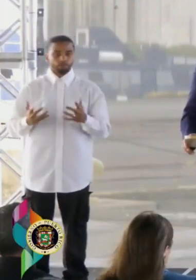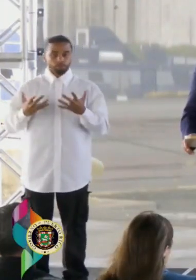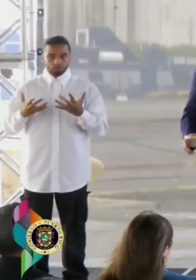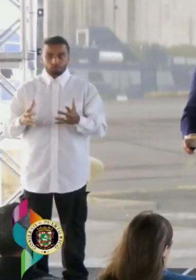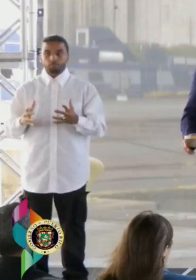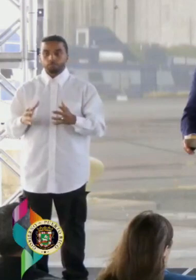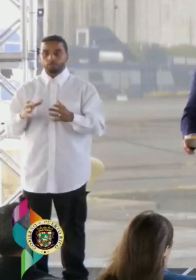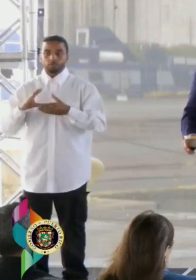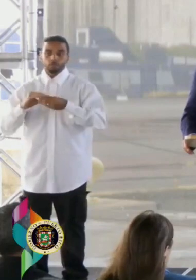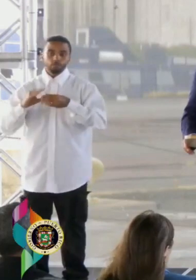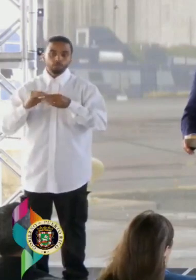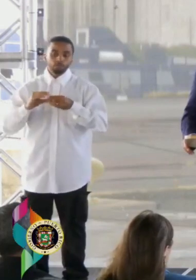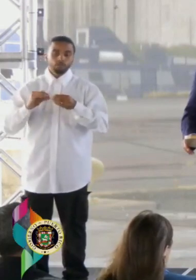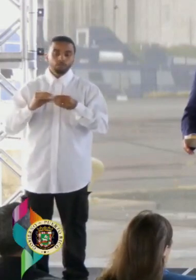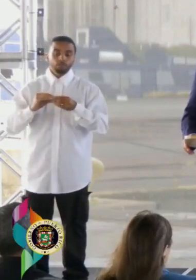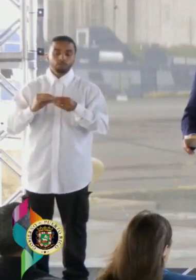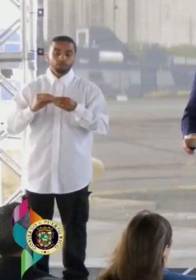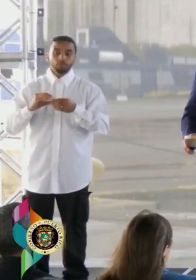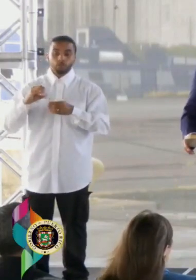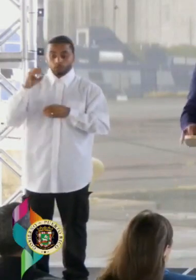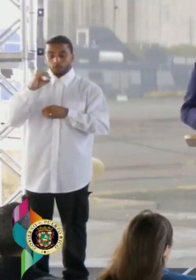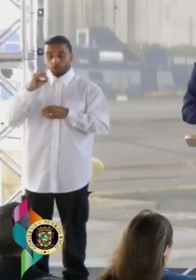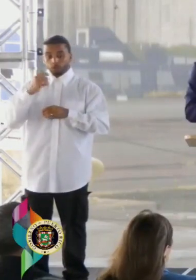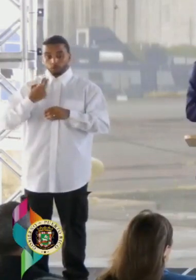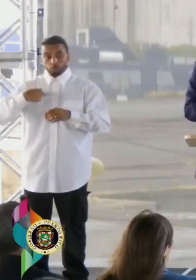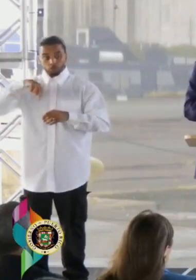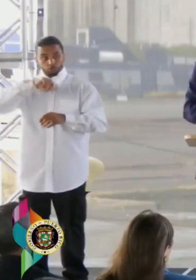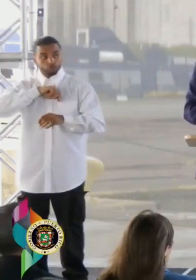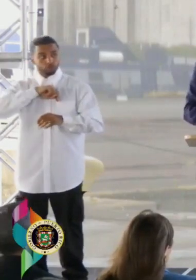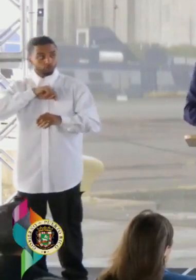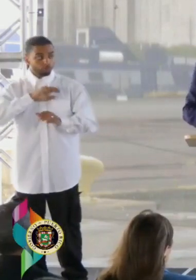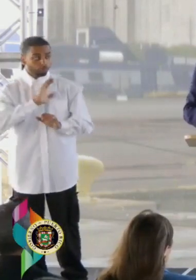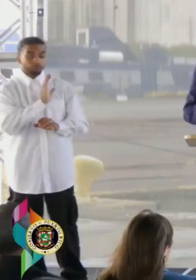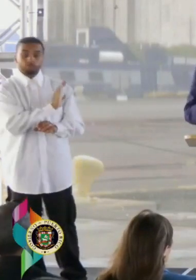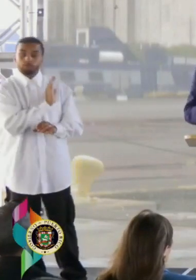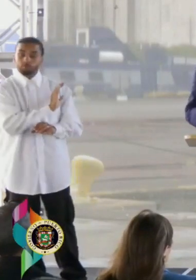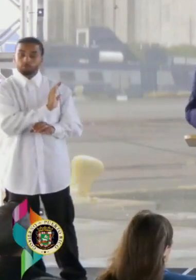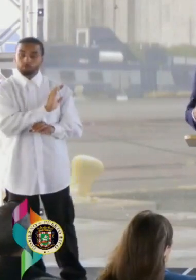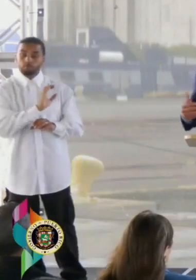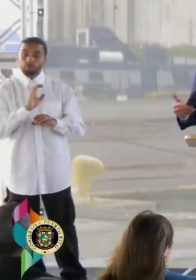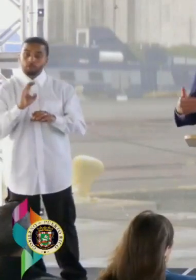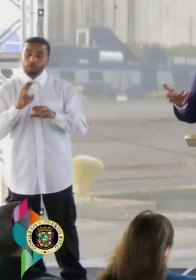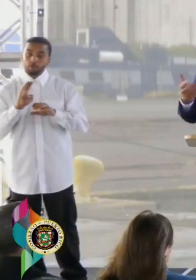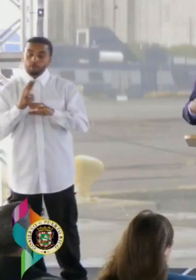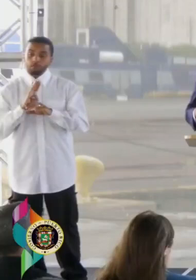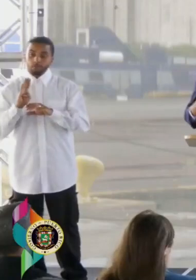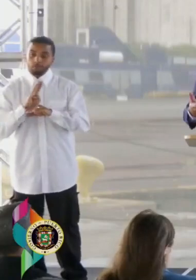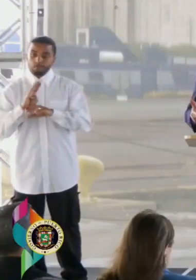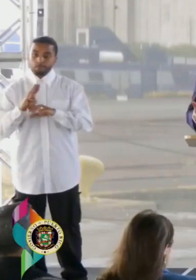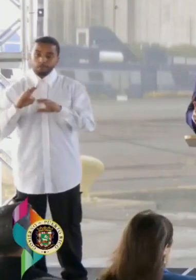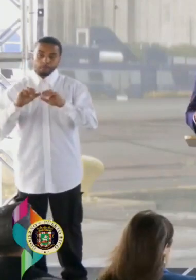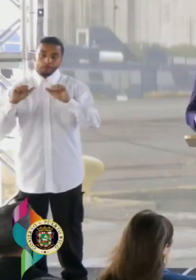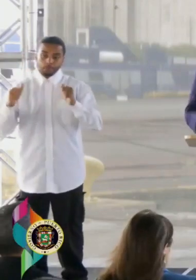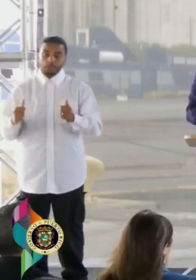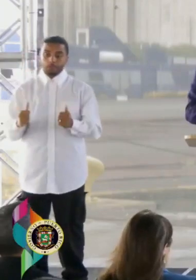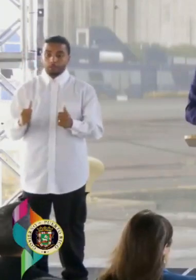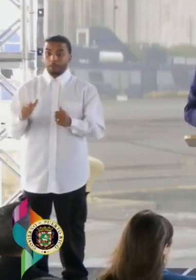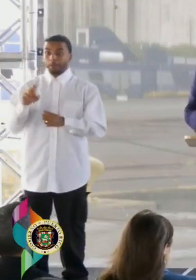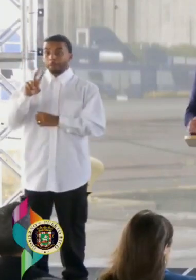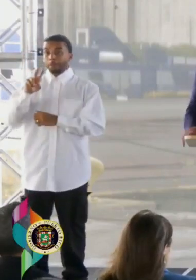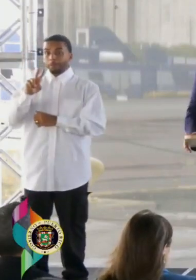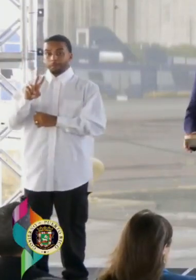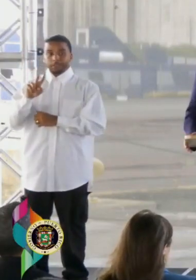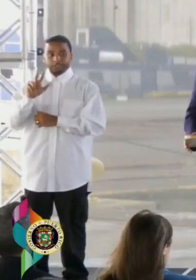obviamente nosotros importamos la esta empresa en particular el 23 de toda la carga que llega a Puerto Rico lo